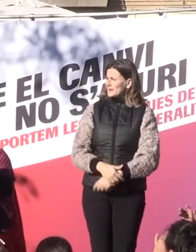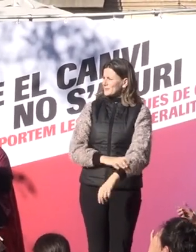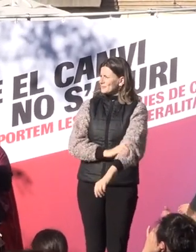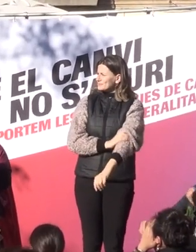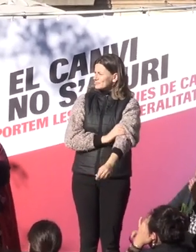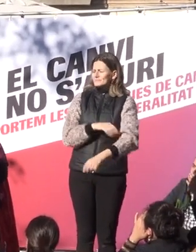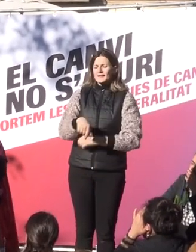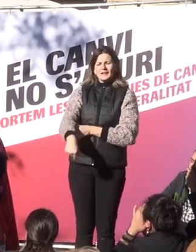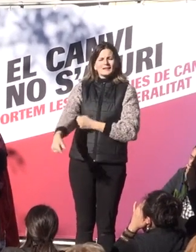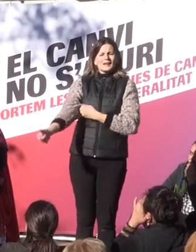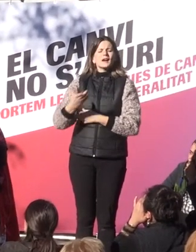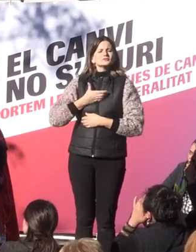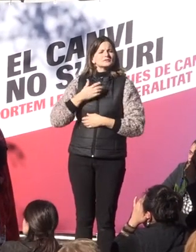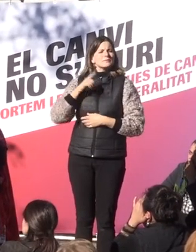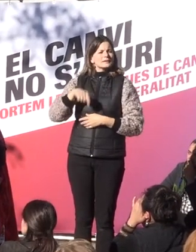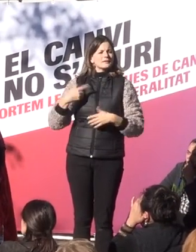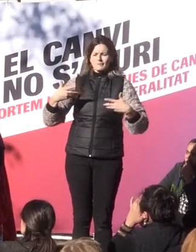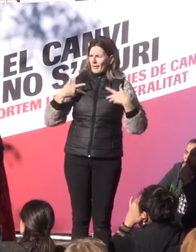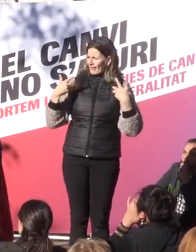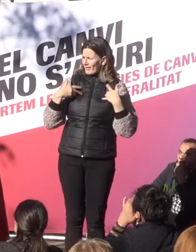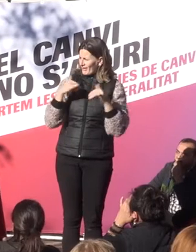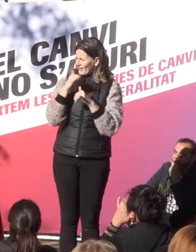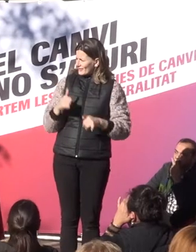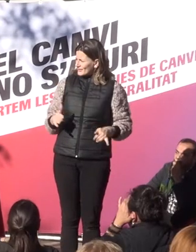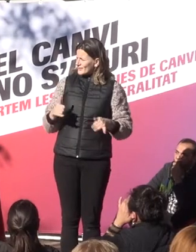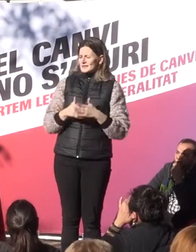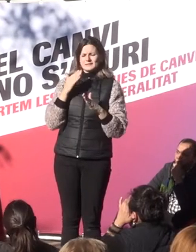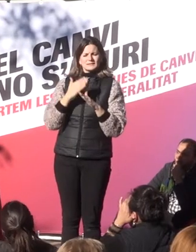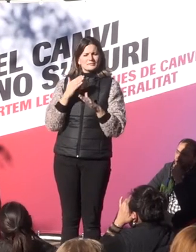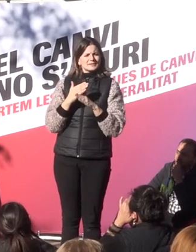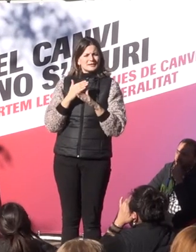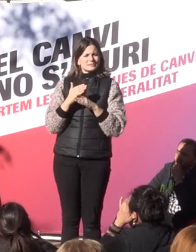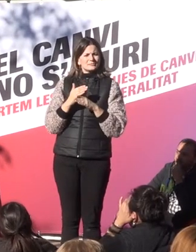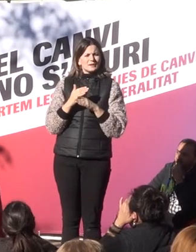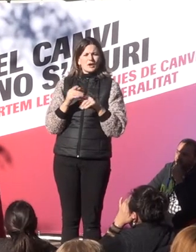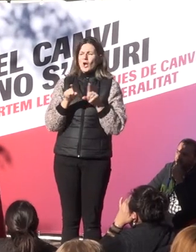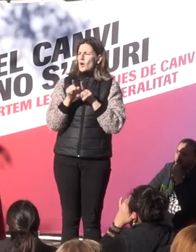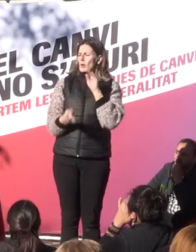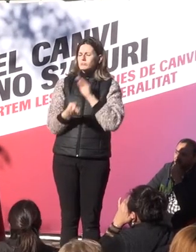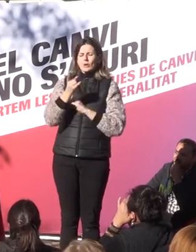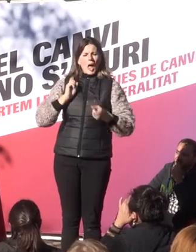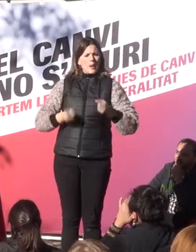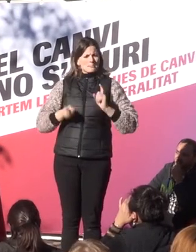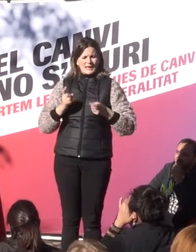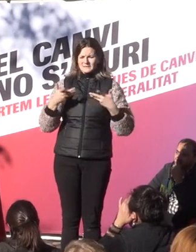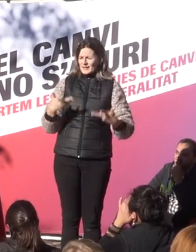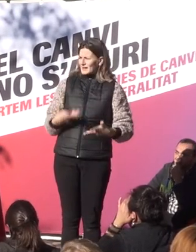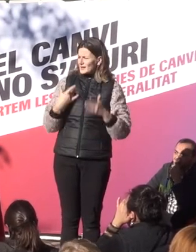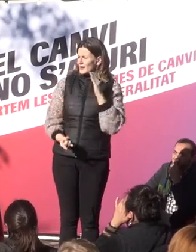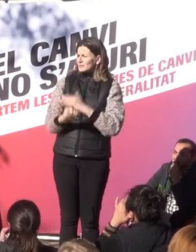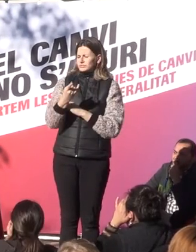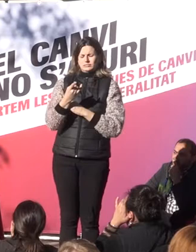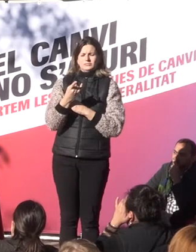este ayuntamiento se alegra este ayuntamiento se alegra cada vez que como está pasando en méxico ahora comienzan a